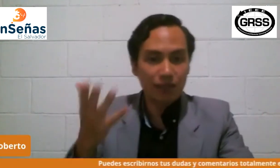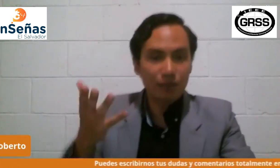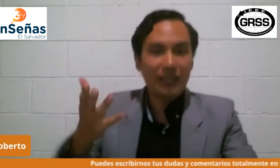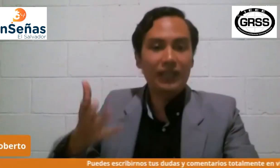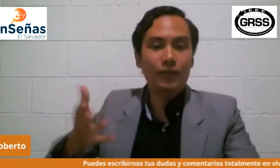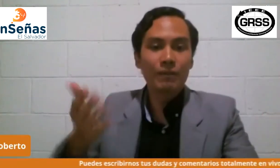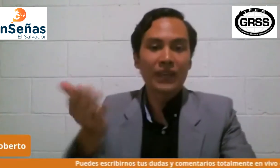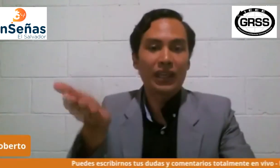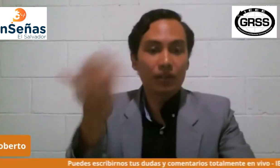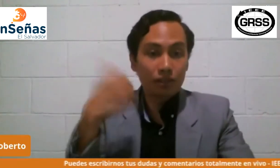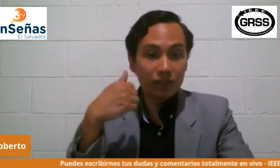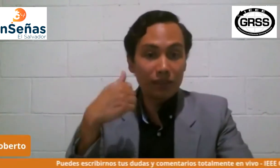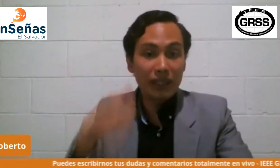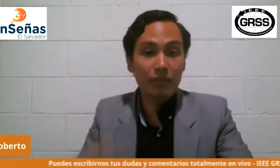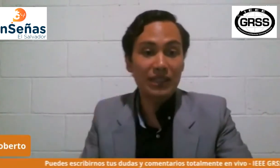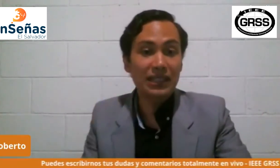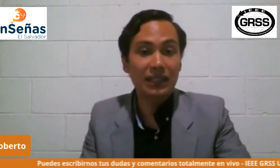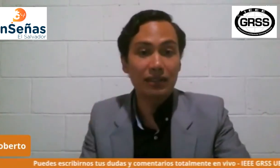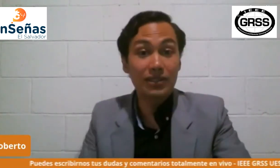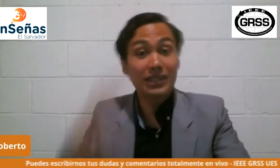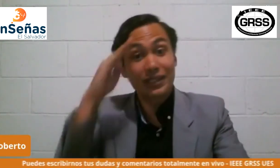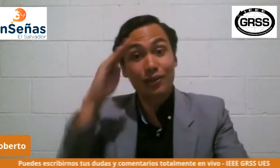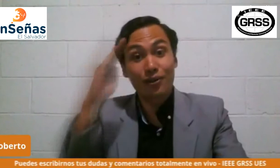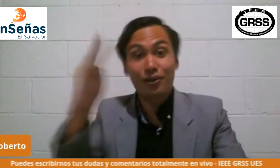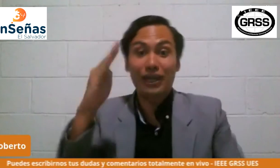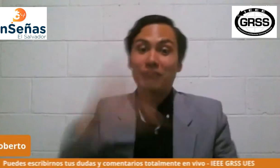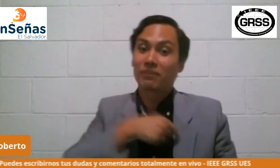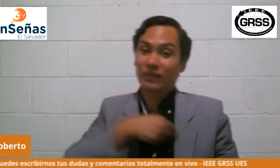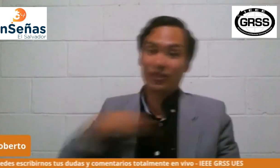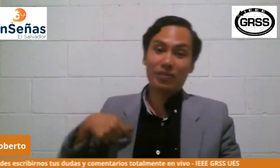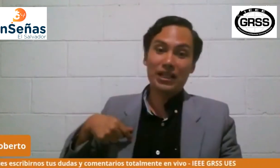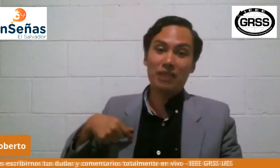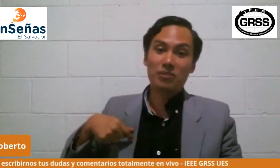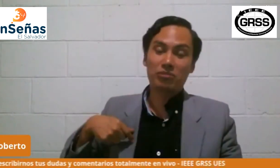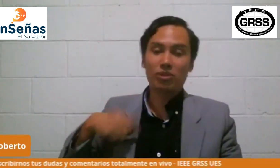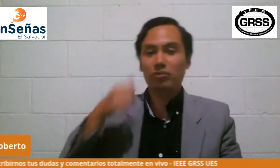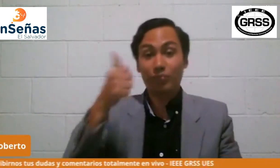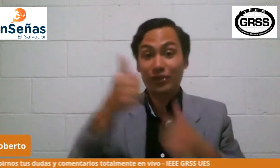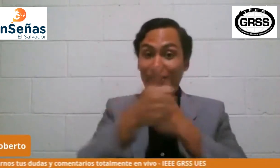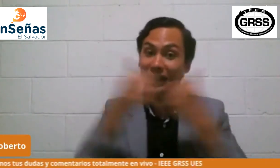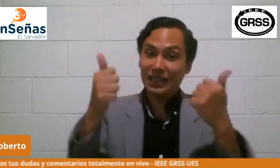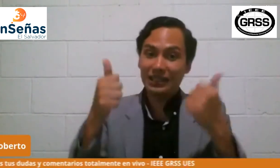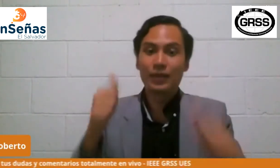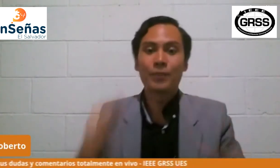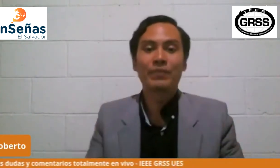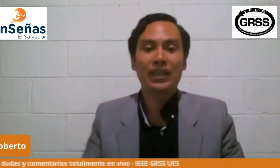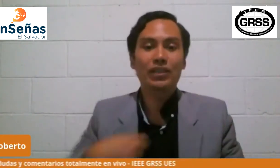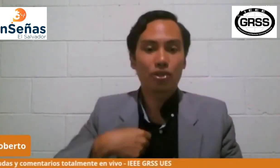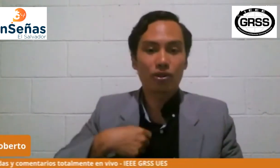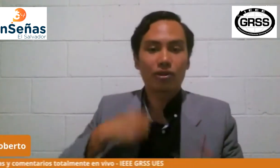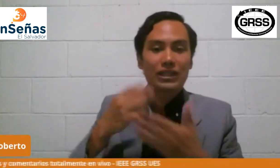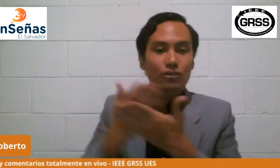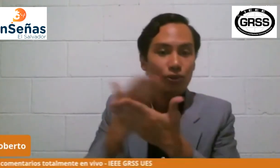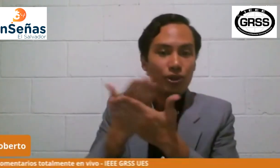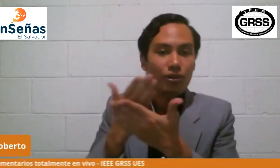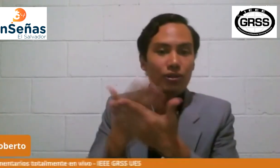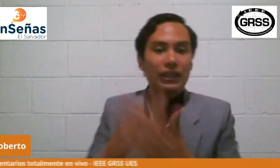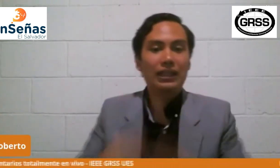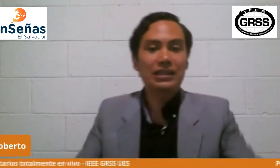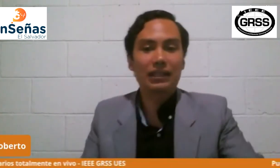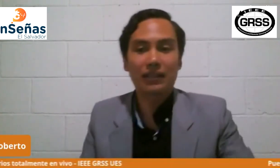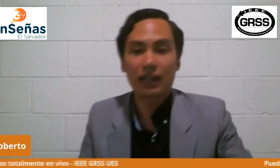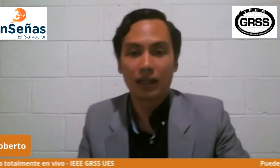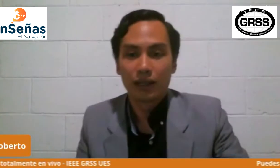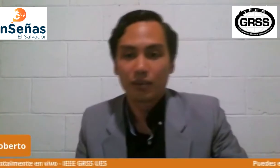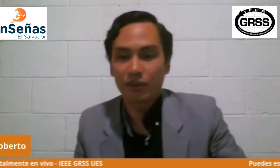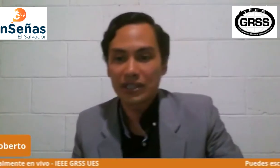y hacen un videito y nos los envían presentándose diciendo, hola, yo me llamo, o buenos días, y yo estudio y